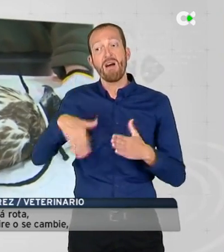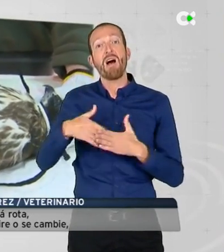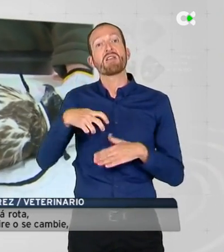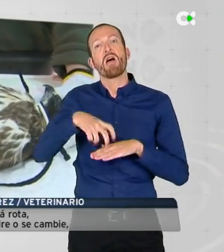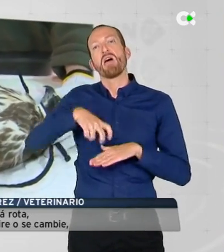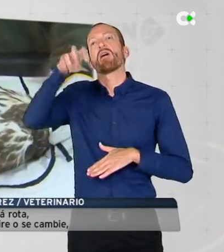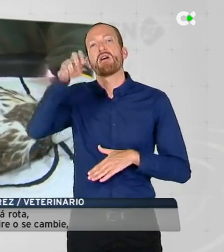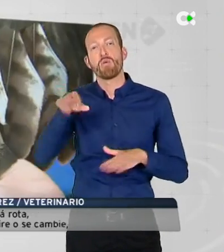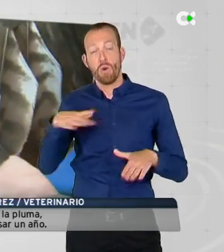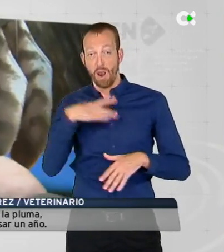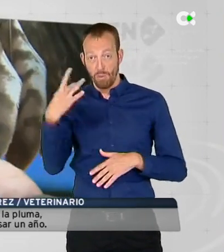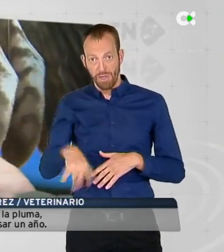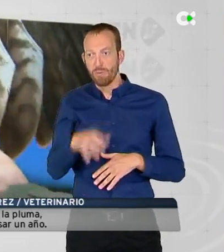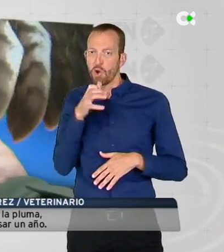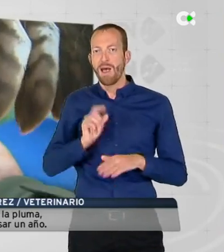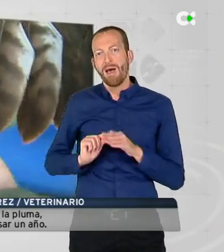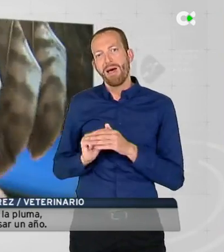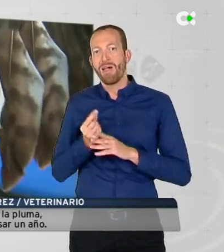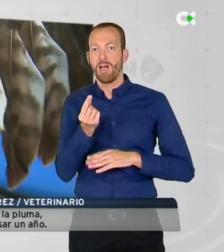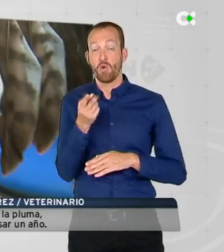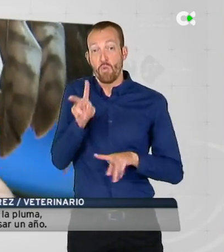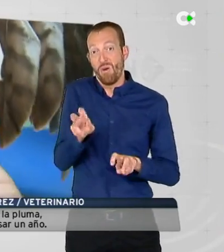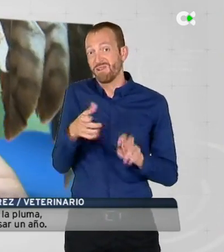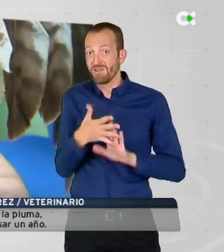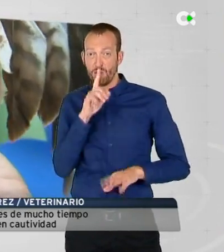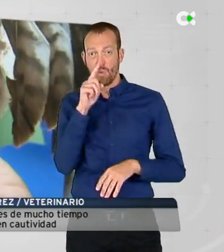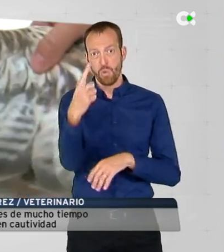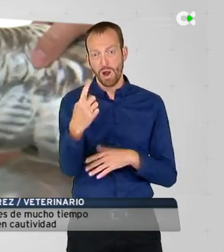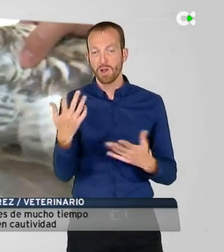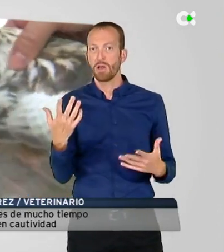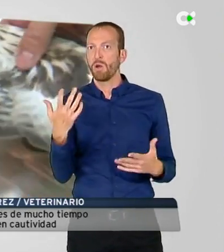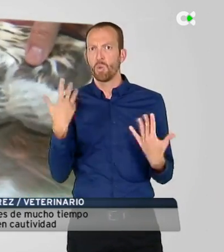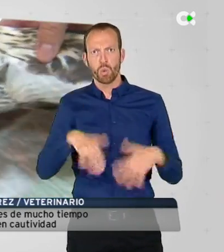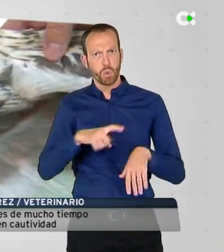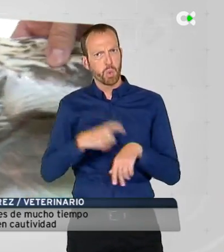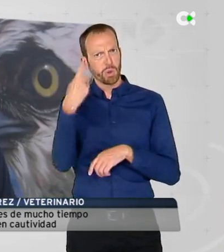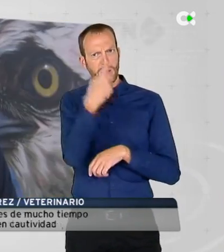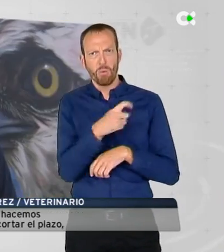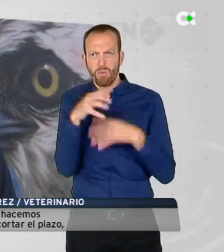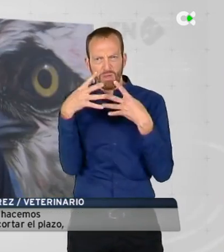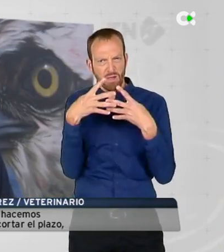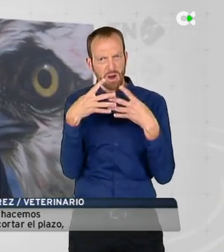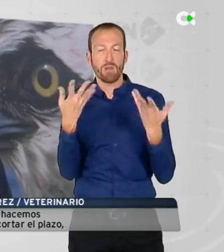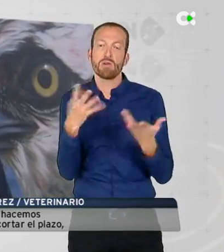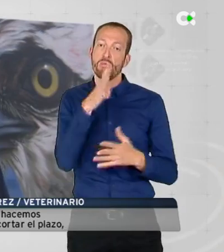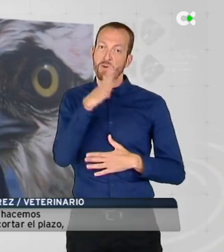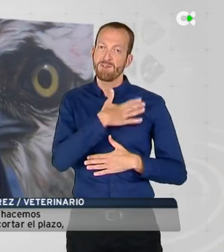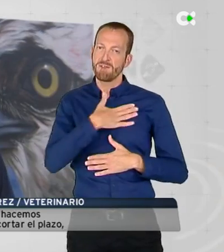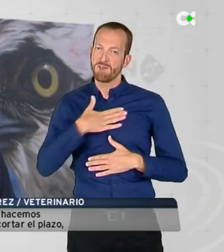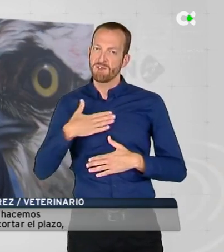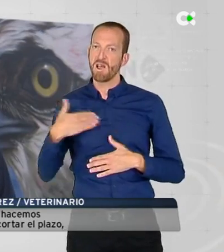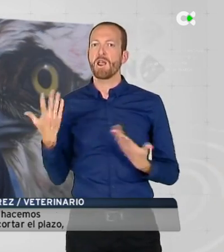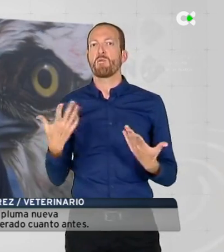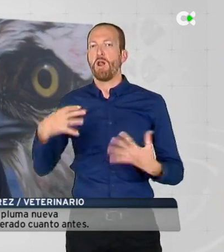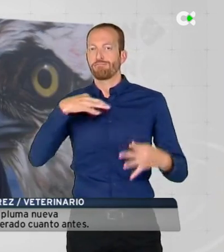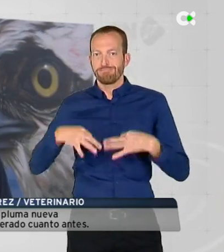se cambie, se mude la pluma, pueden pasar un año. Todo ese proceso es mucho tiempo para estar en cautividad. Lo que hacemos es intentar acortar